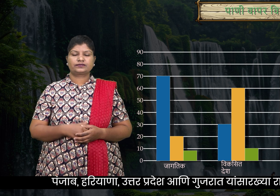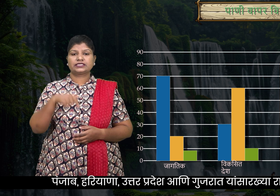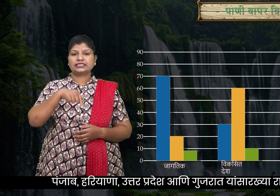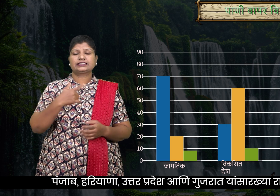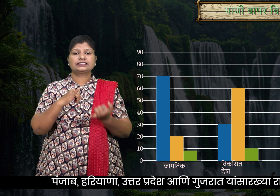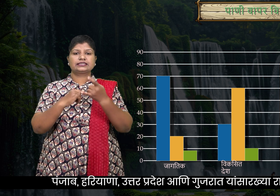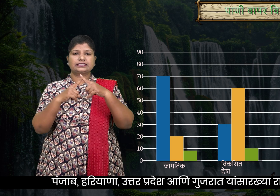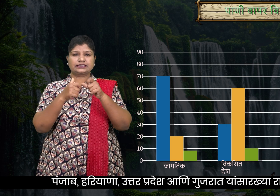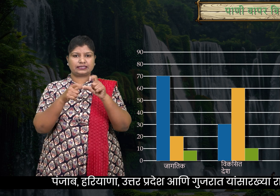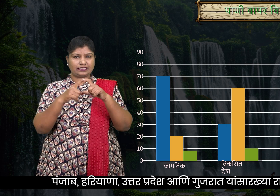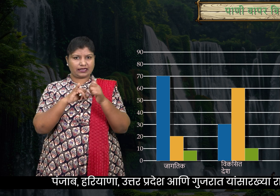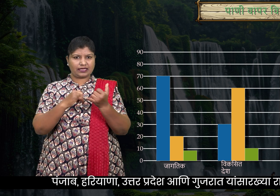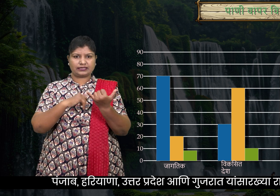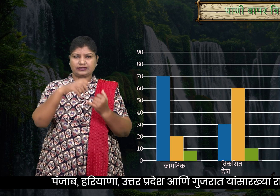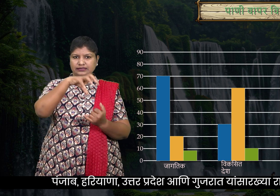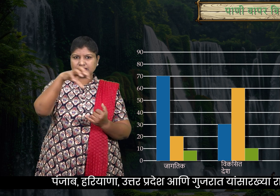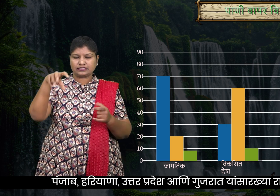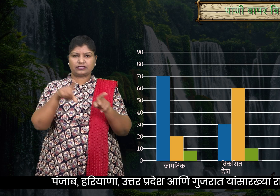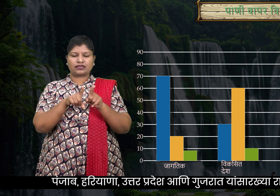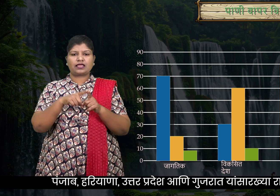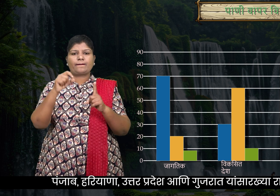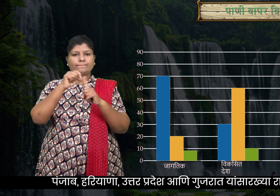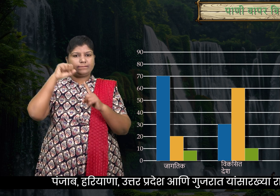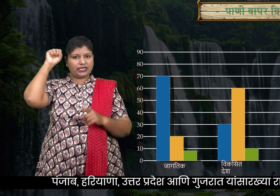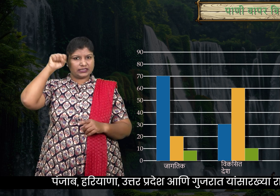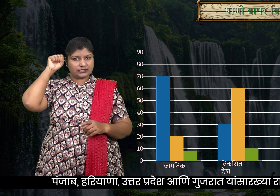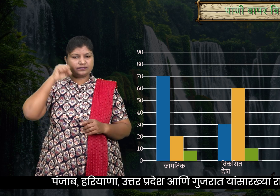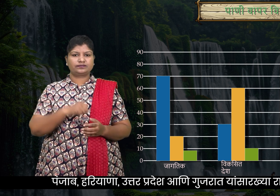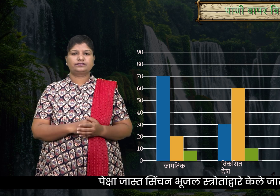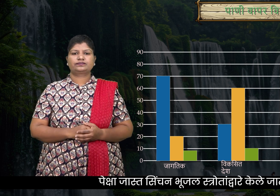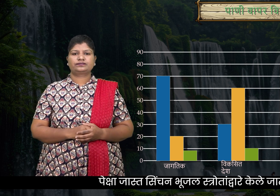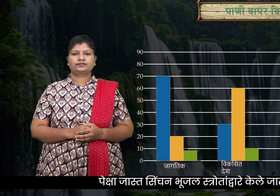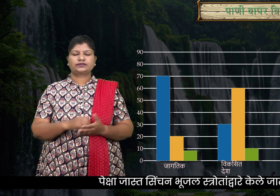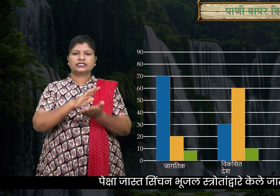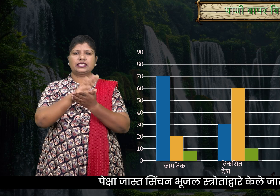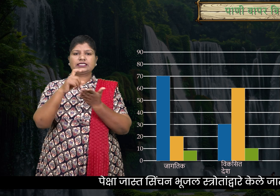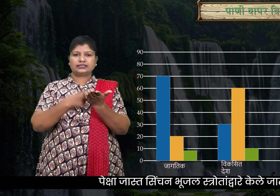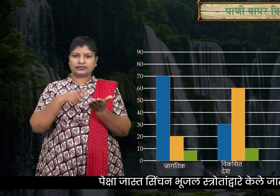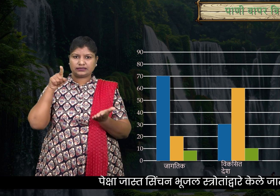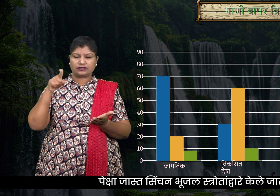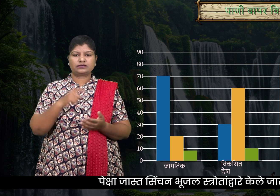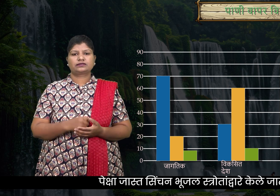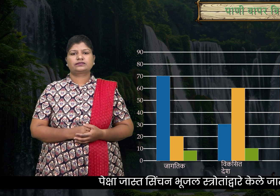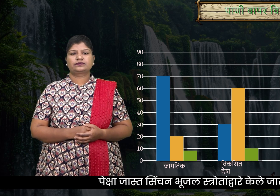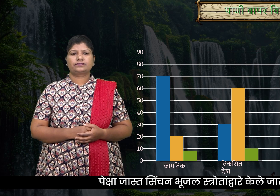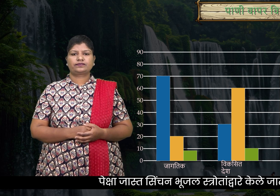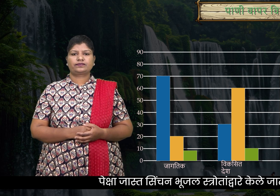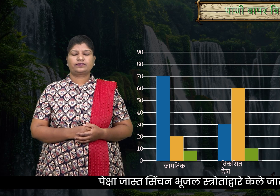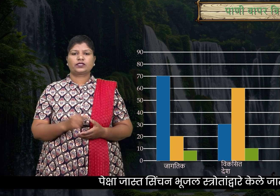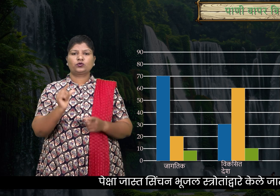पंजाब, हरियाणा, उत्तर प्रदेश आणि गुजरात यासारख्या राज्यांमध्ये 85% पेक्षा जास्त सिंचन